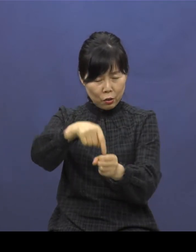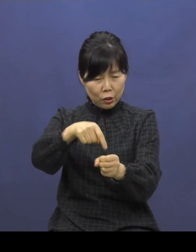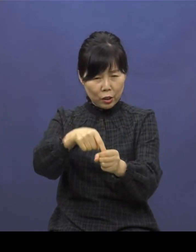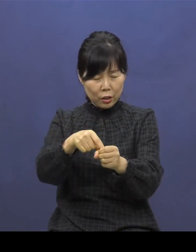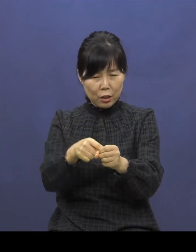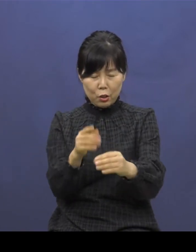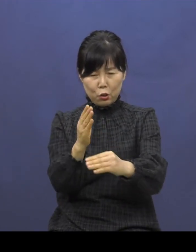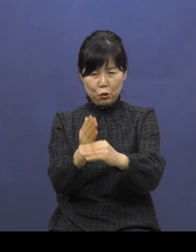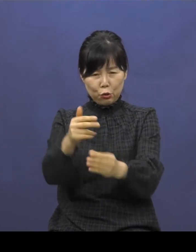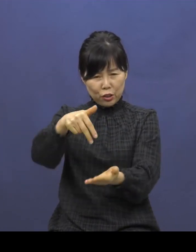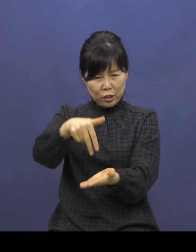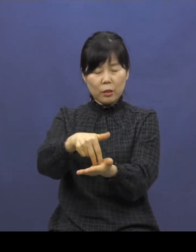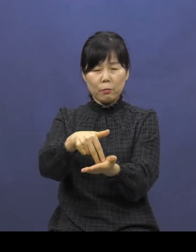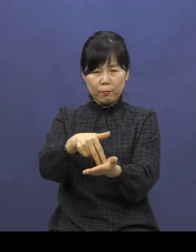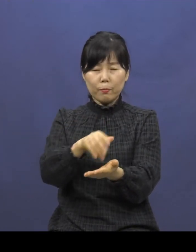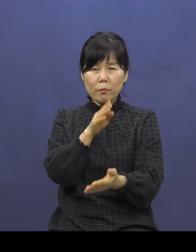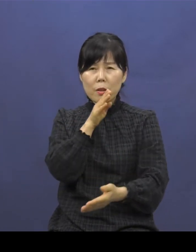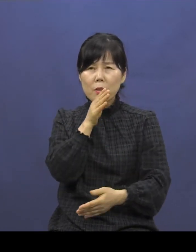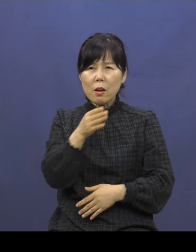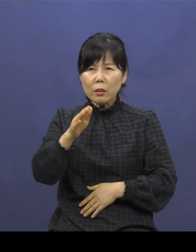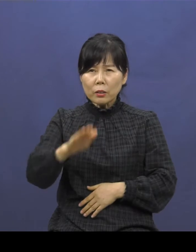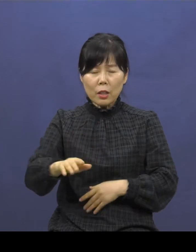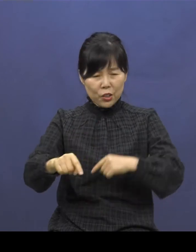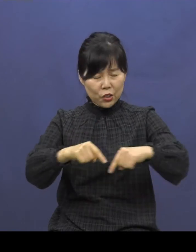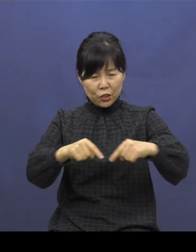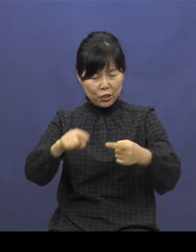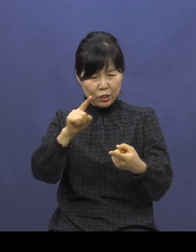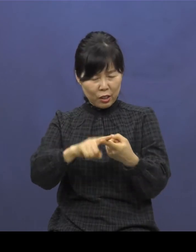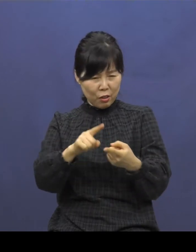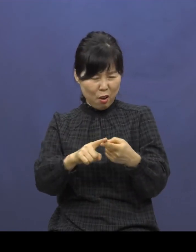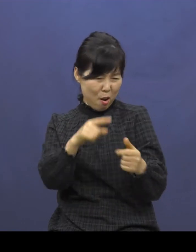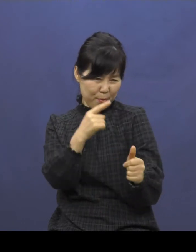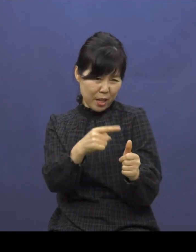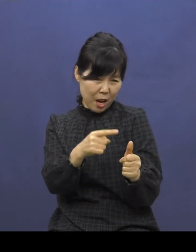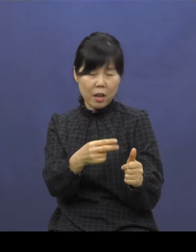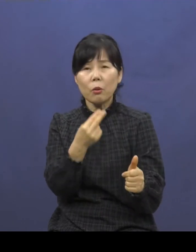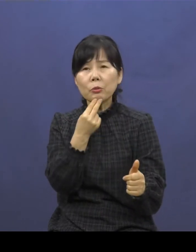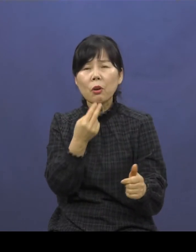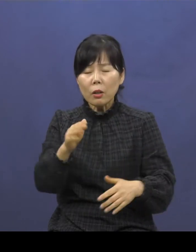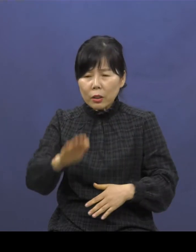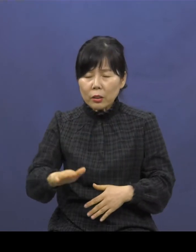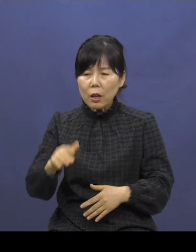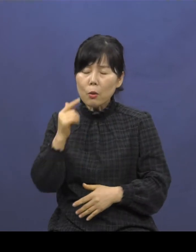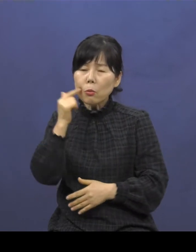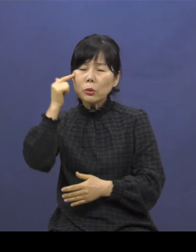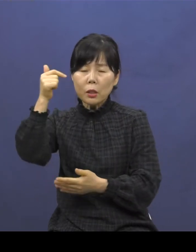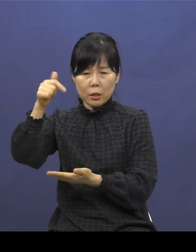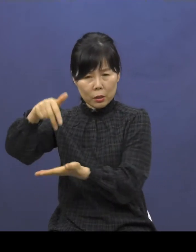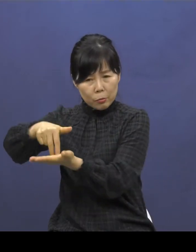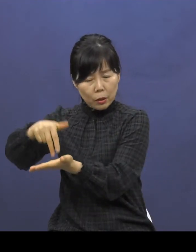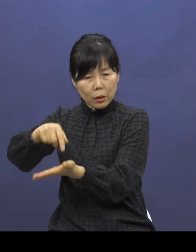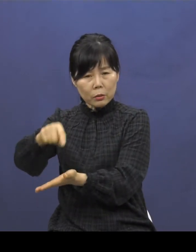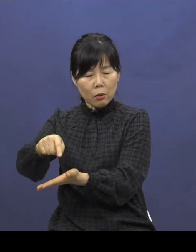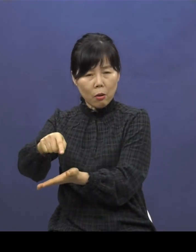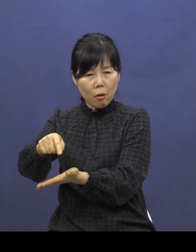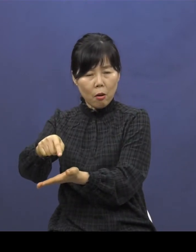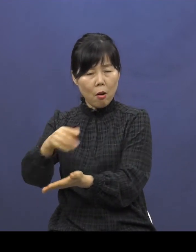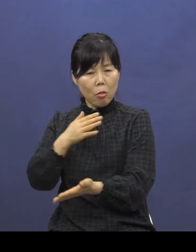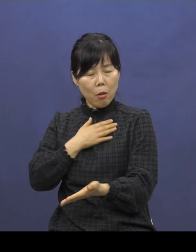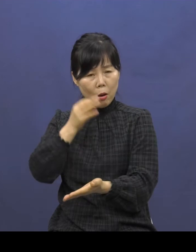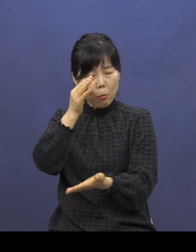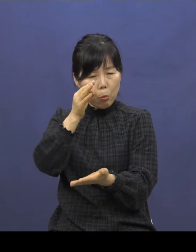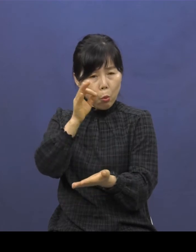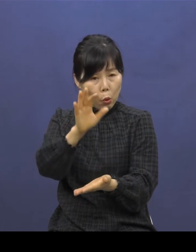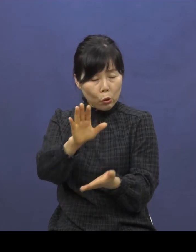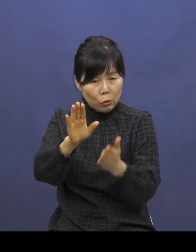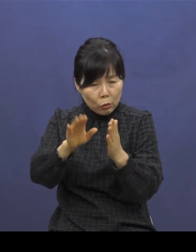지킨다는 입장이어서 정치적인 견해는 절대 피력하지 않았습니다. 하지만 목회적인 면에서는 그 모든